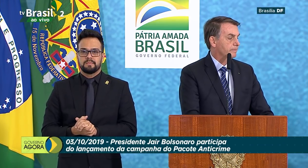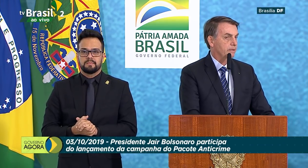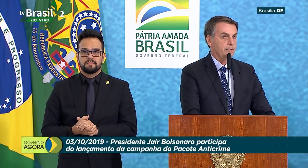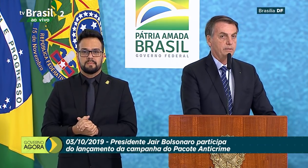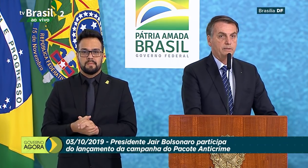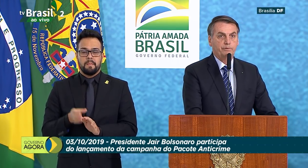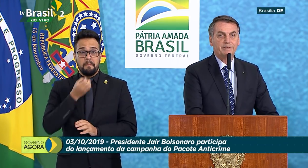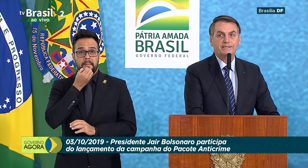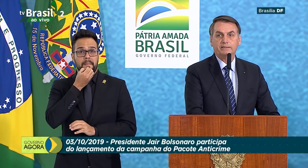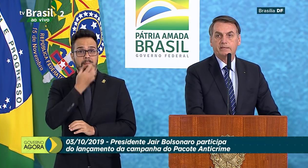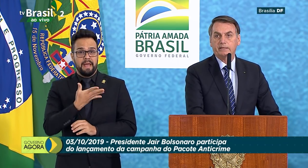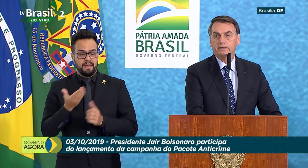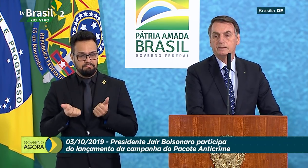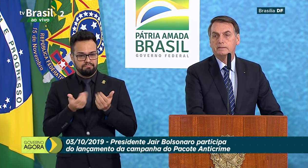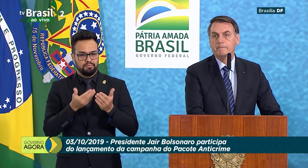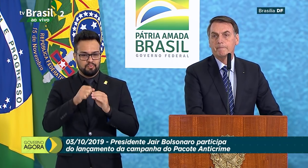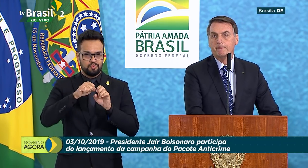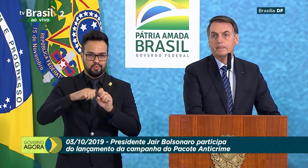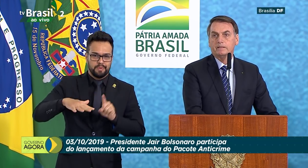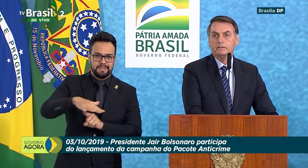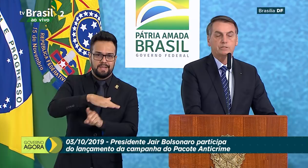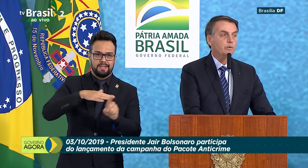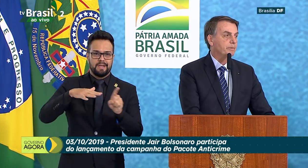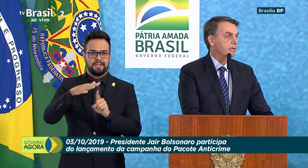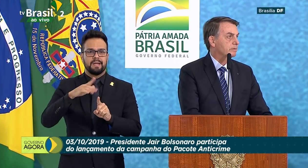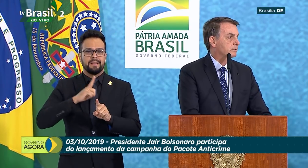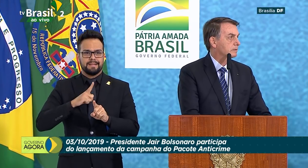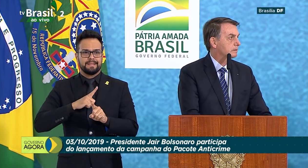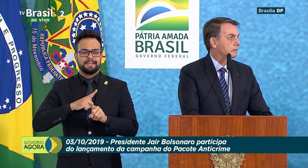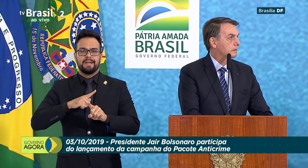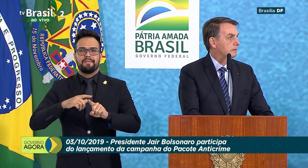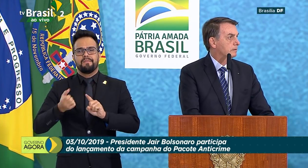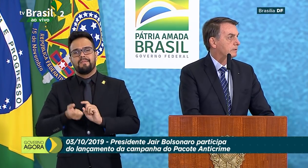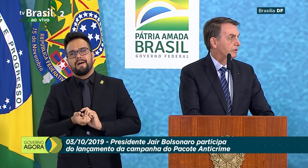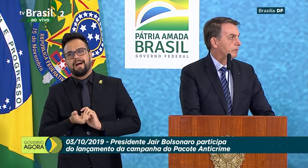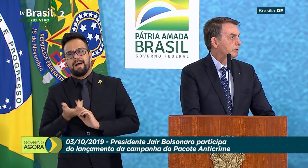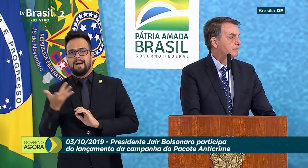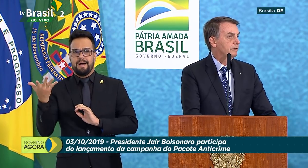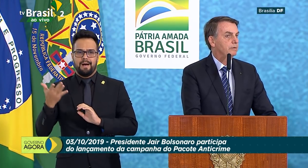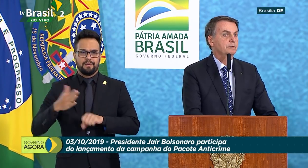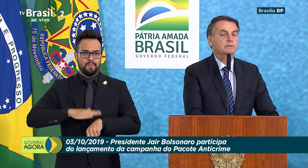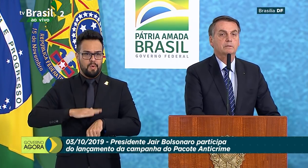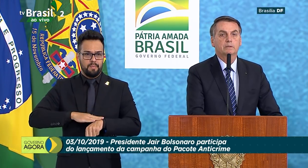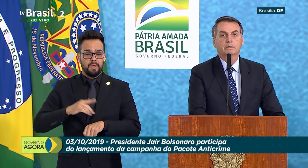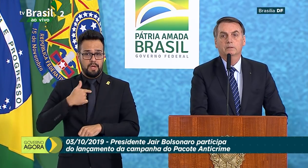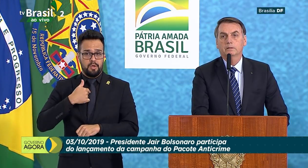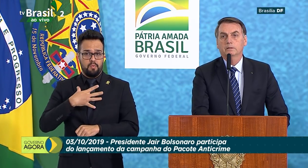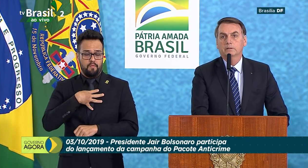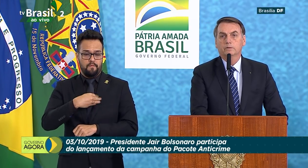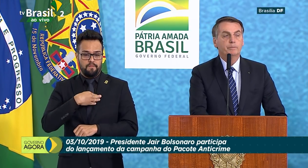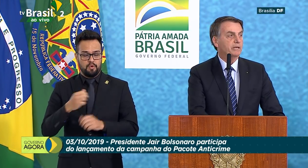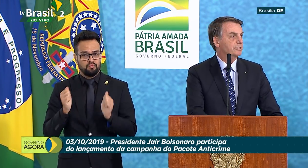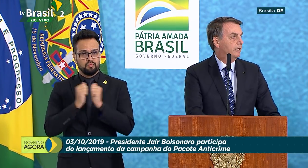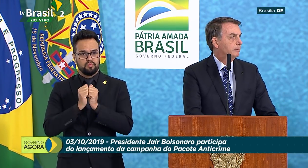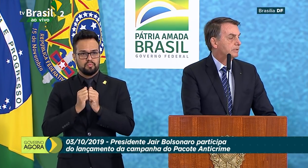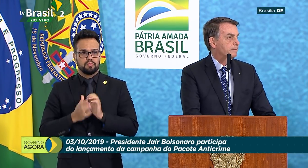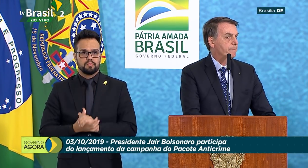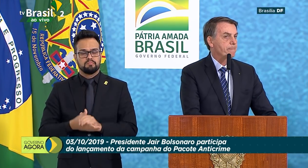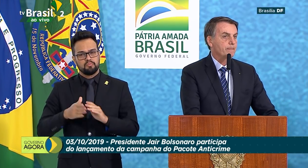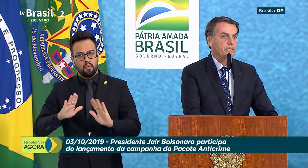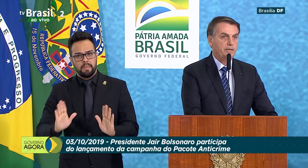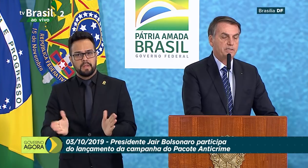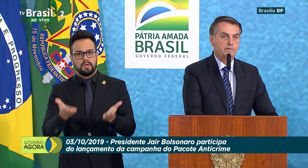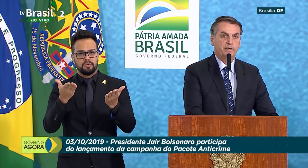sociedade. Foram centenas de momentos que eu e meus filhos